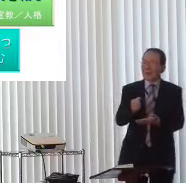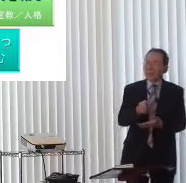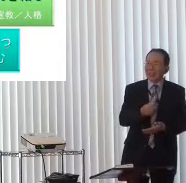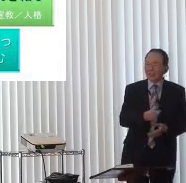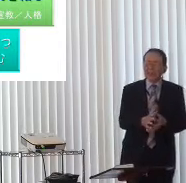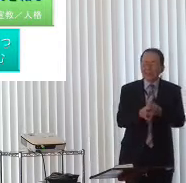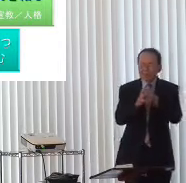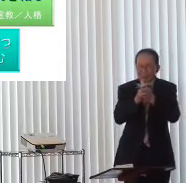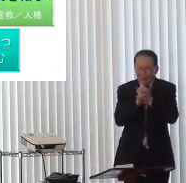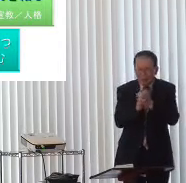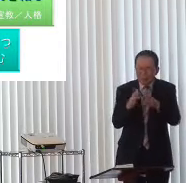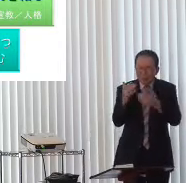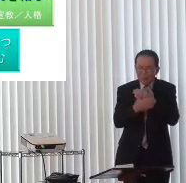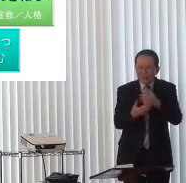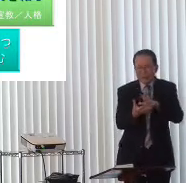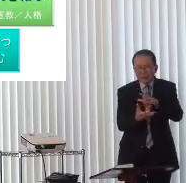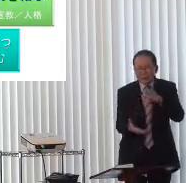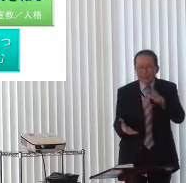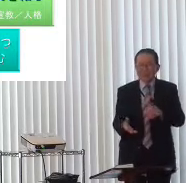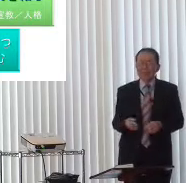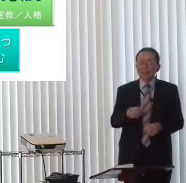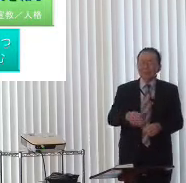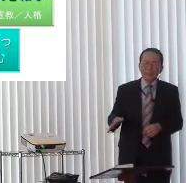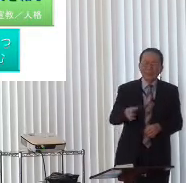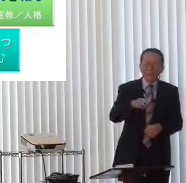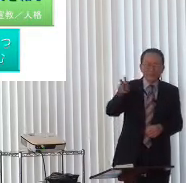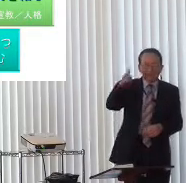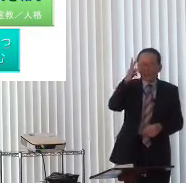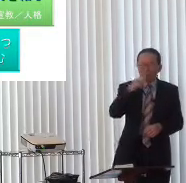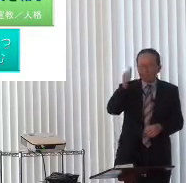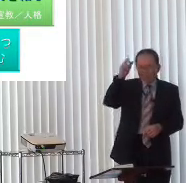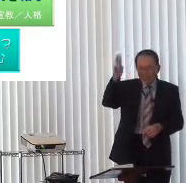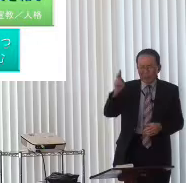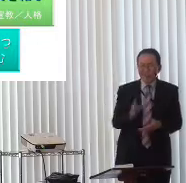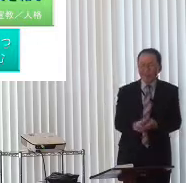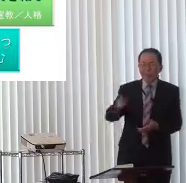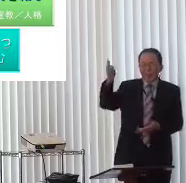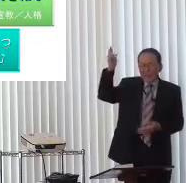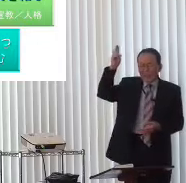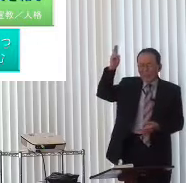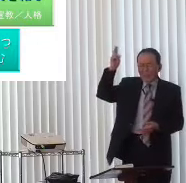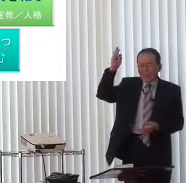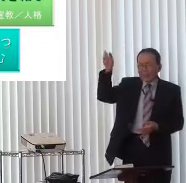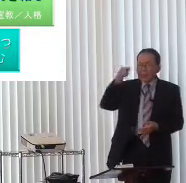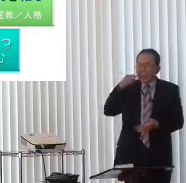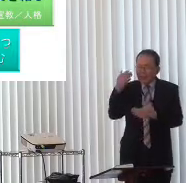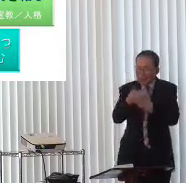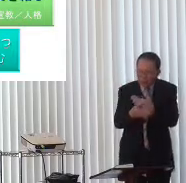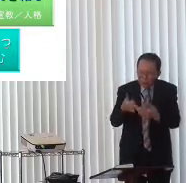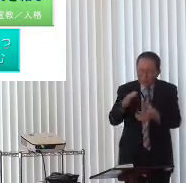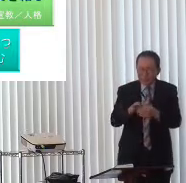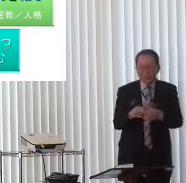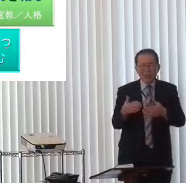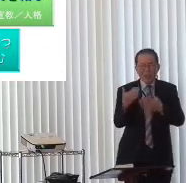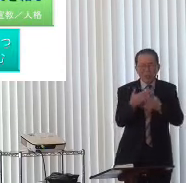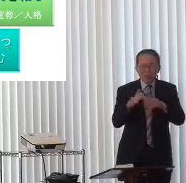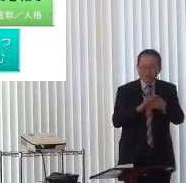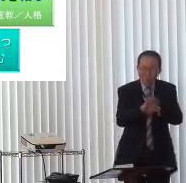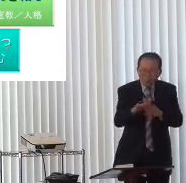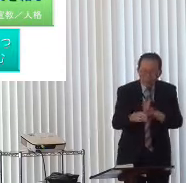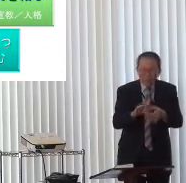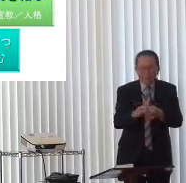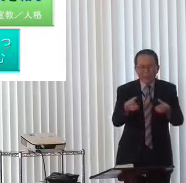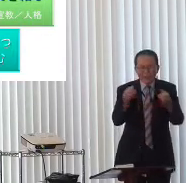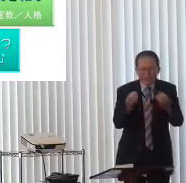ましょう。恵み深い私たちの天の父なる神様、あなたの憐れみによって、恵みによって